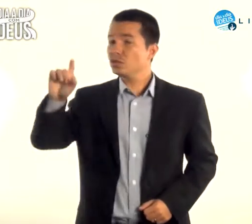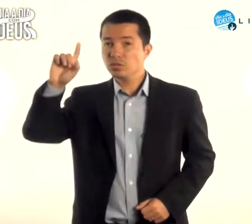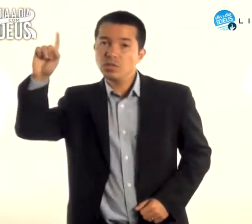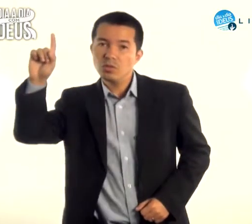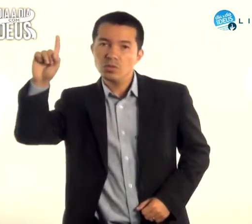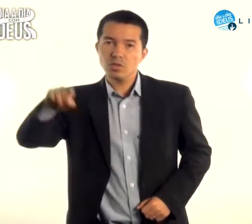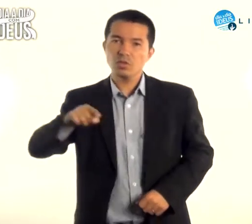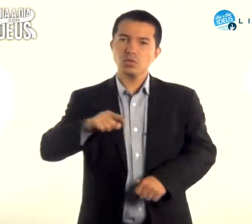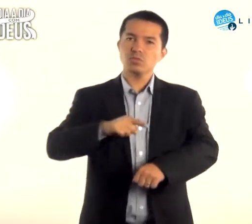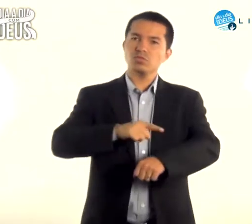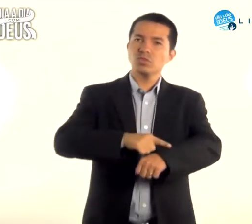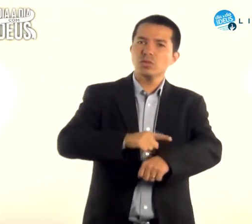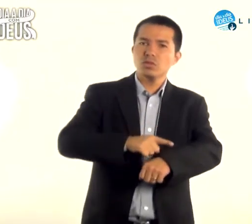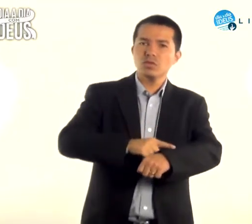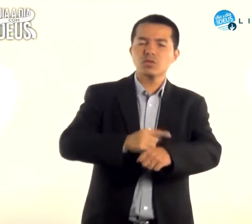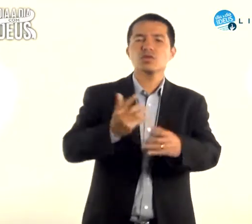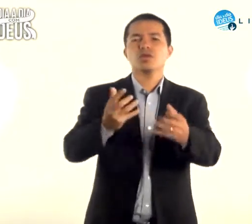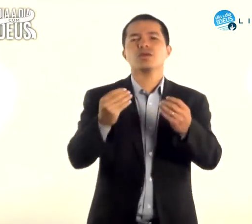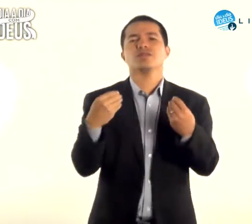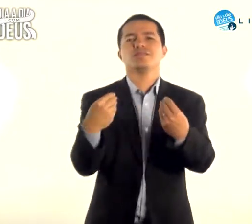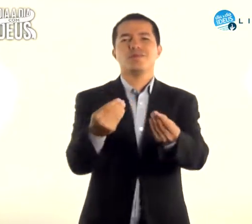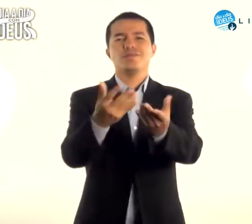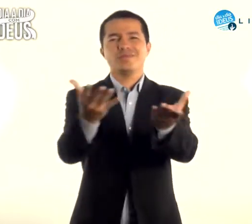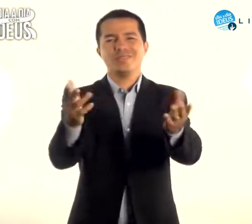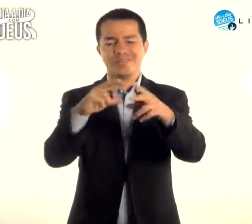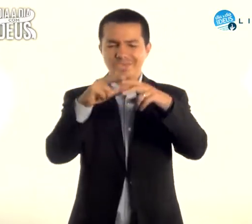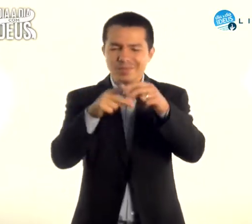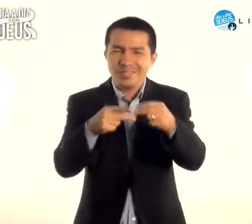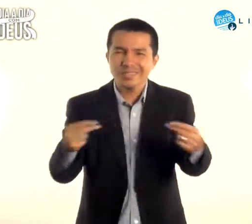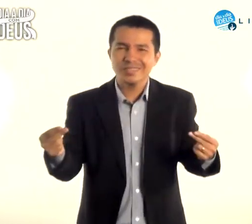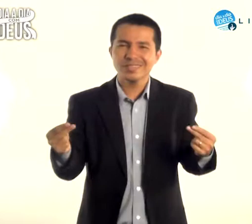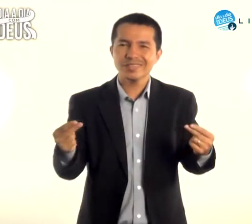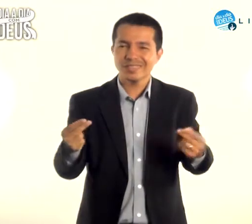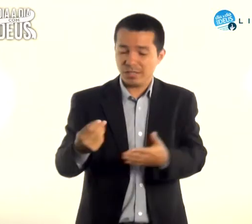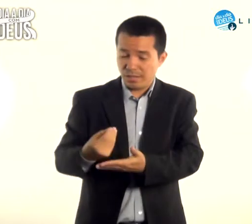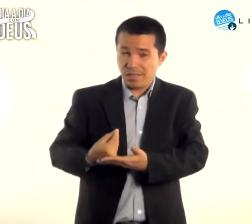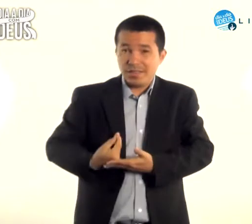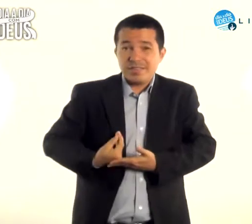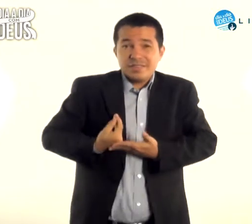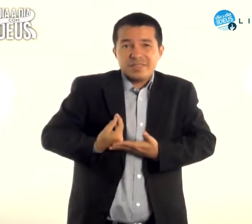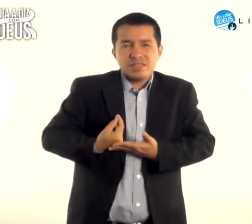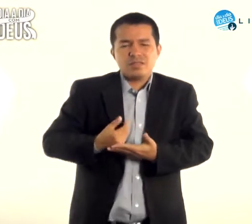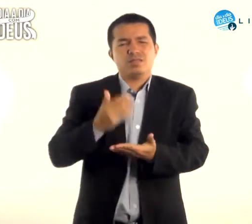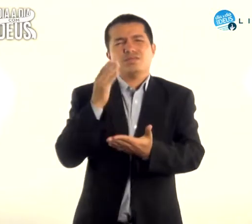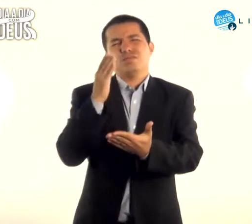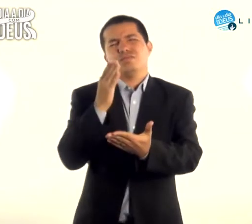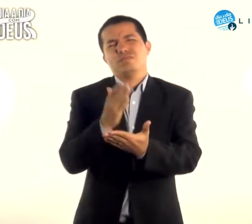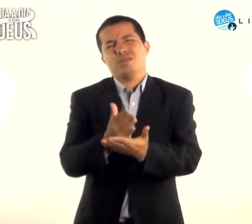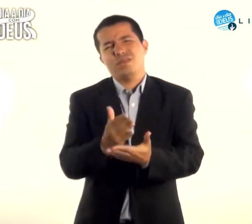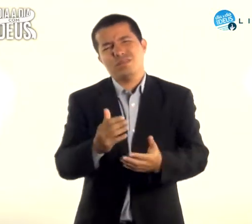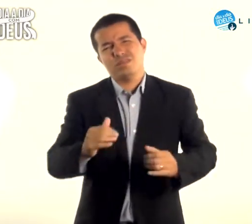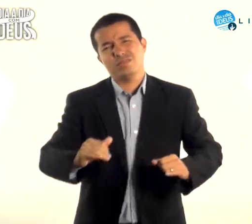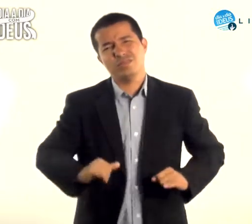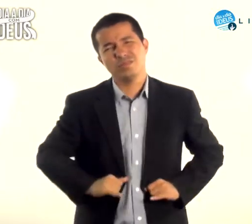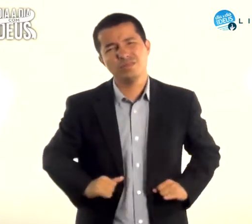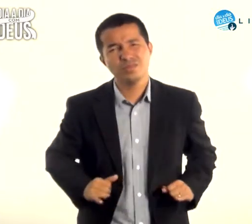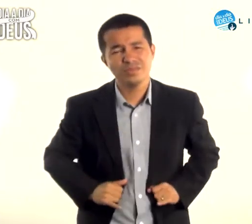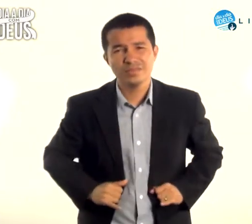te deu essa vida de presente. É para você aproveitar. Pare de sofrer e deixa Deus